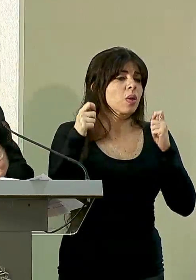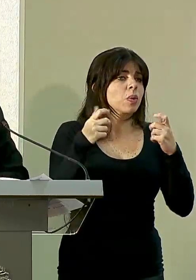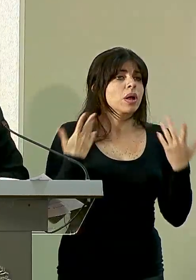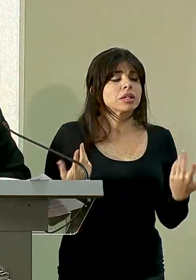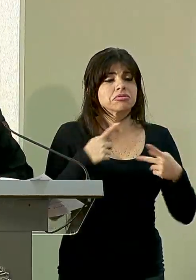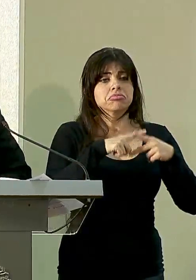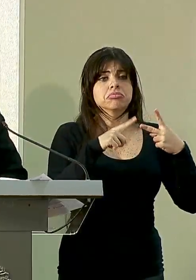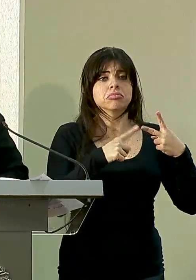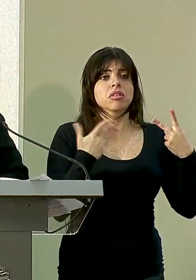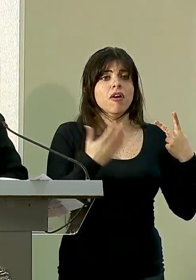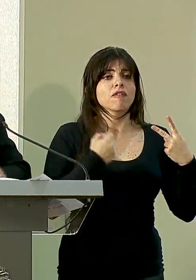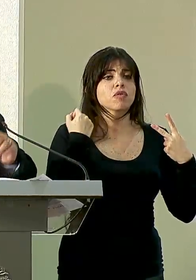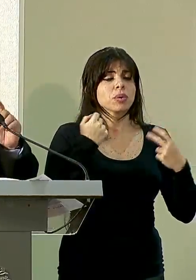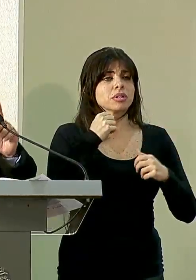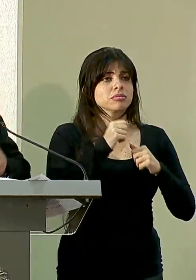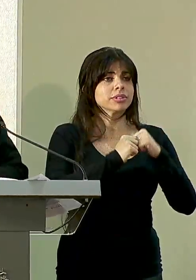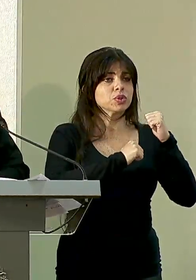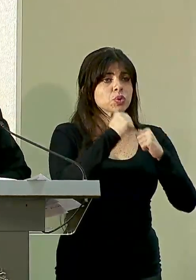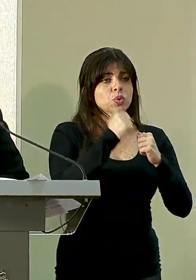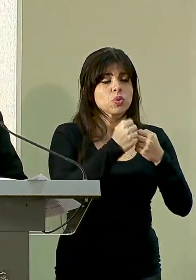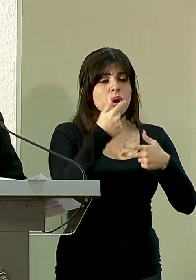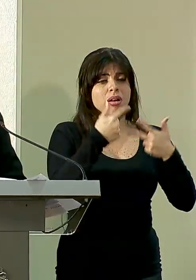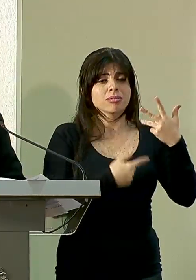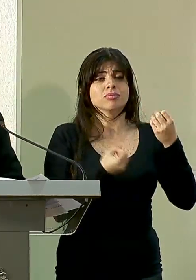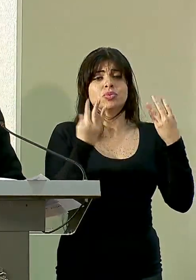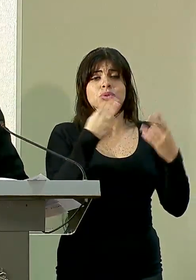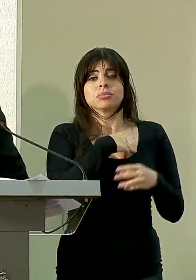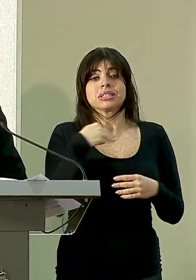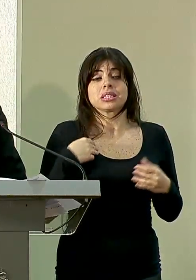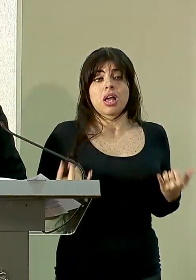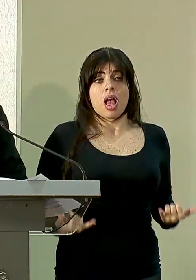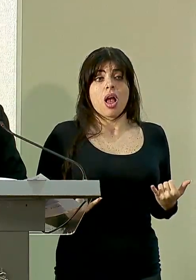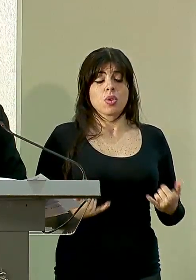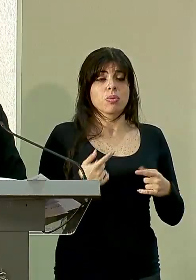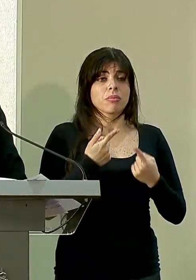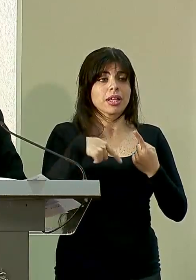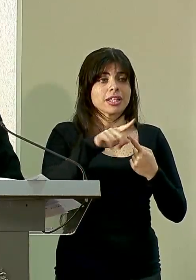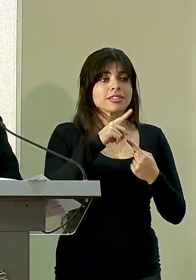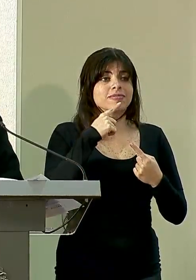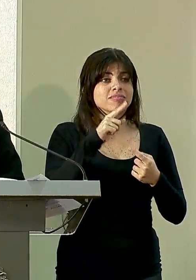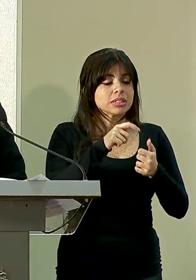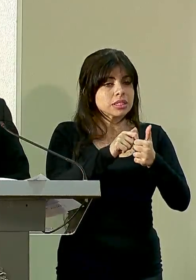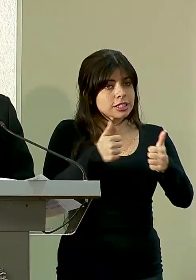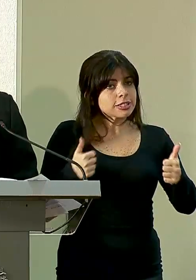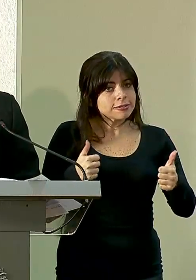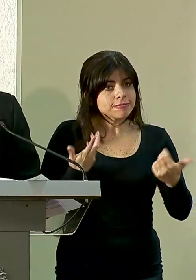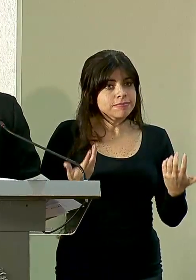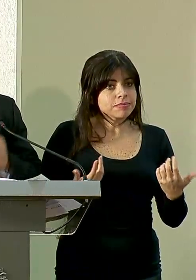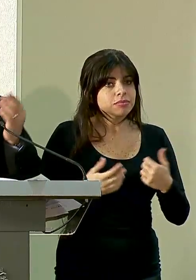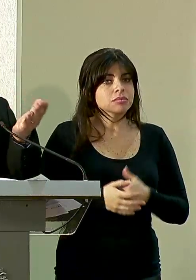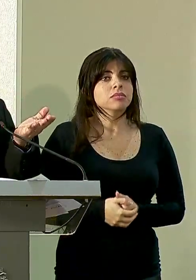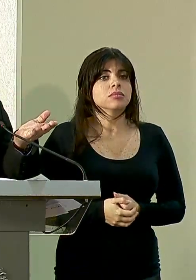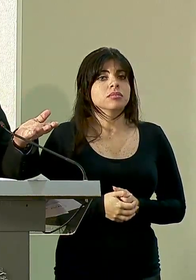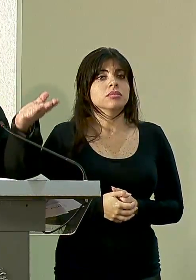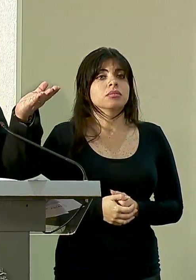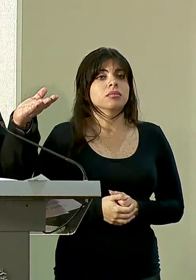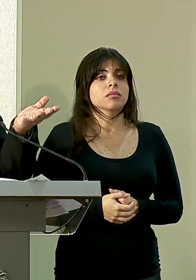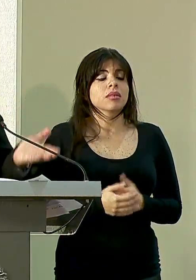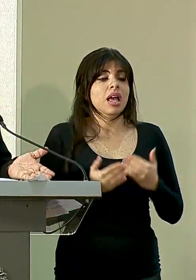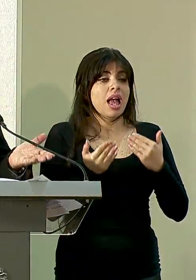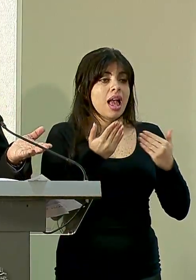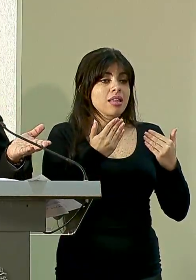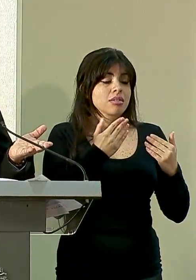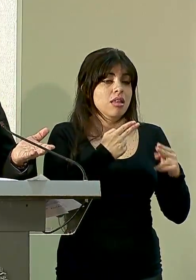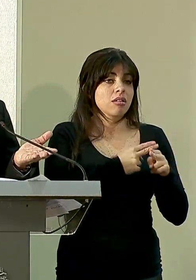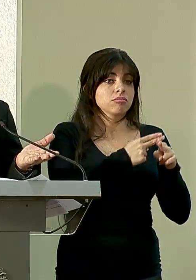Educación, fortalecimiento de infraestructura. Hay muchos ministerios que hoy día se están rezagando entre lo que se